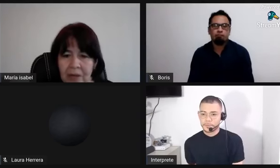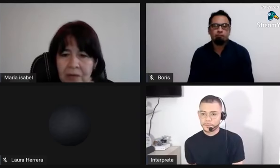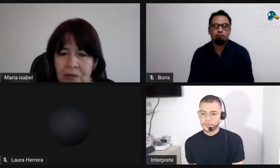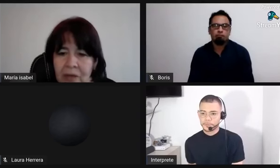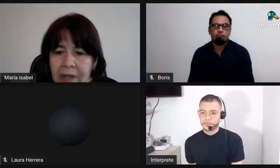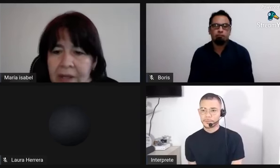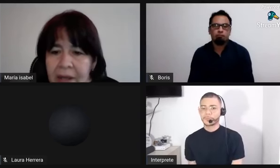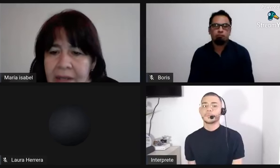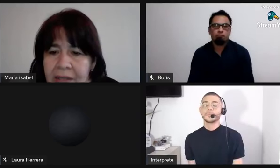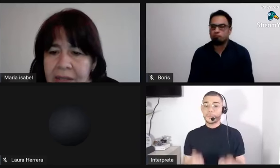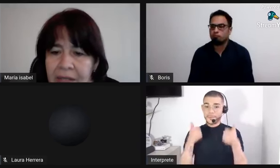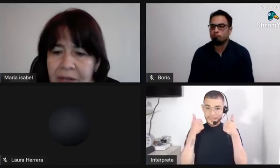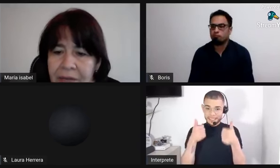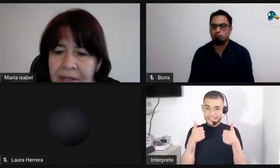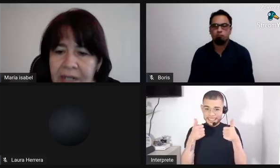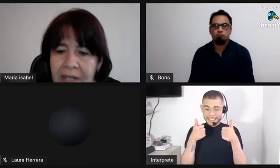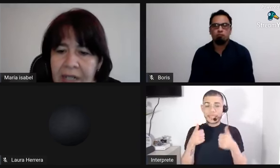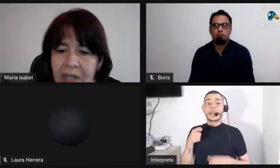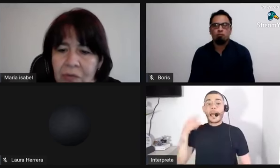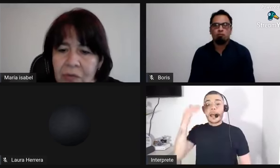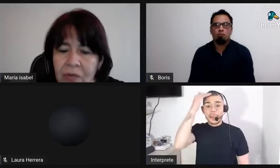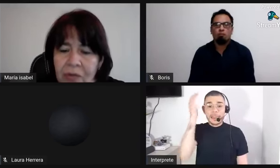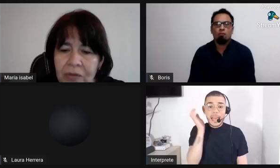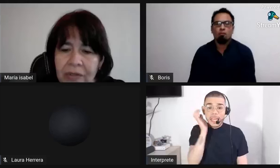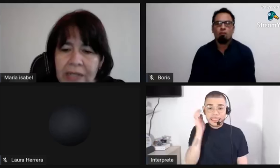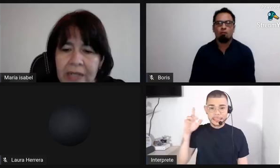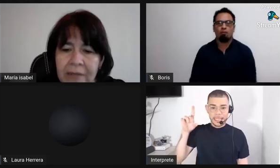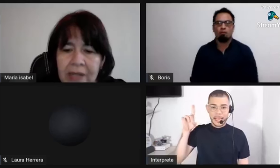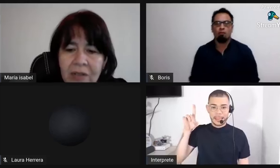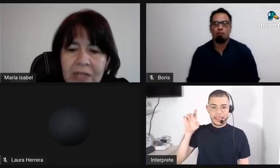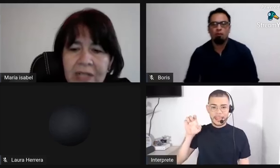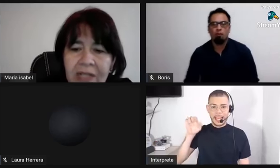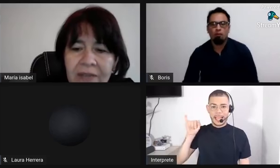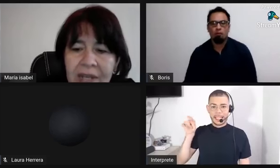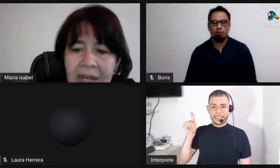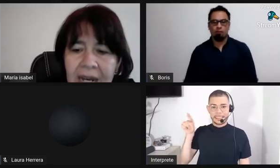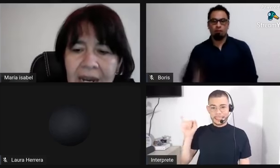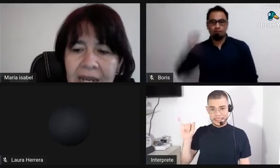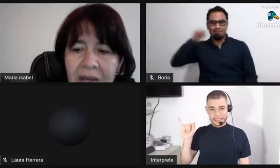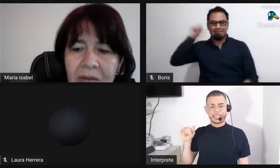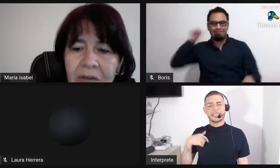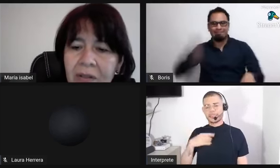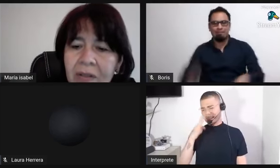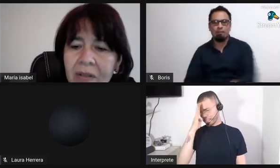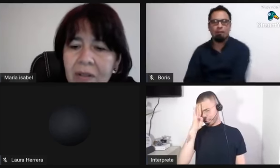Bueno, Daisy tiene una inquietud con el tema de lo que significa laico.